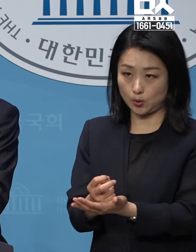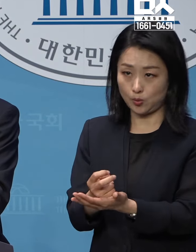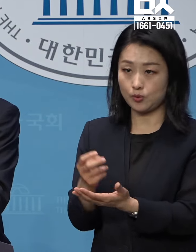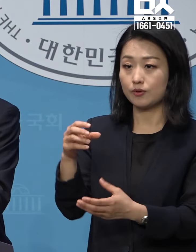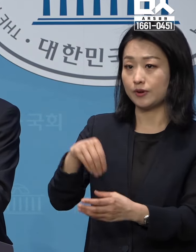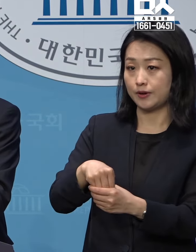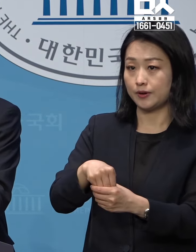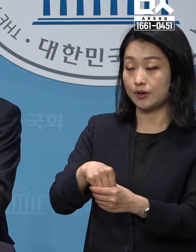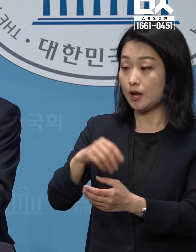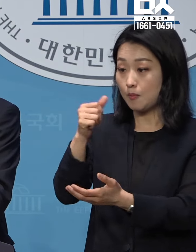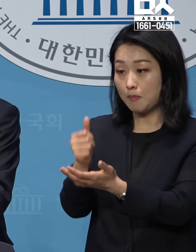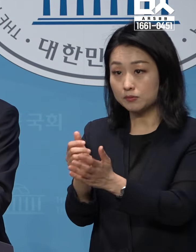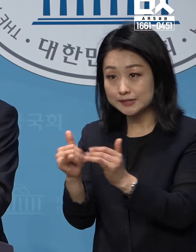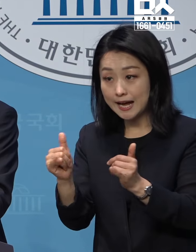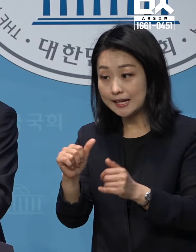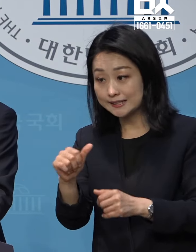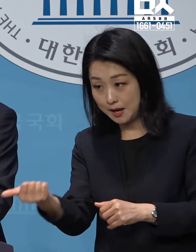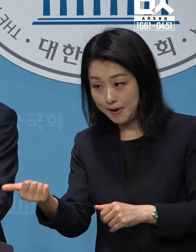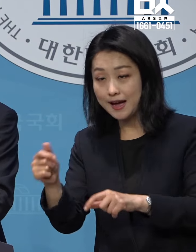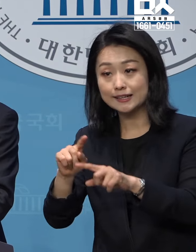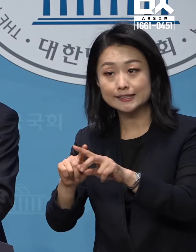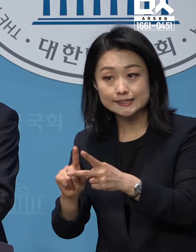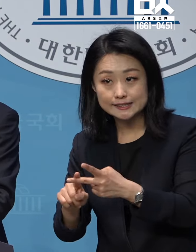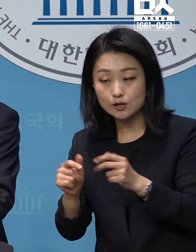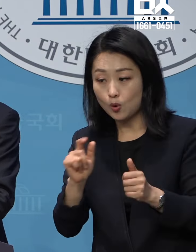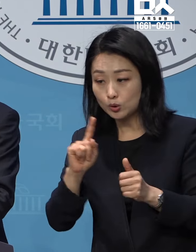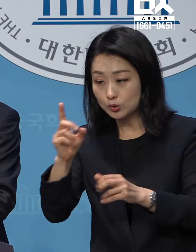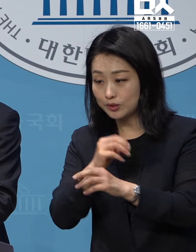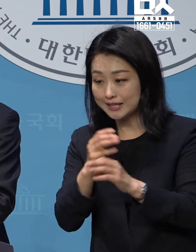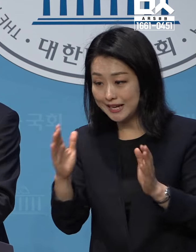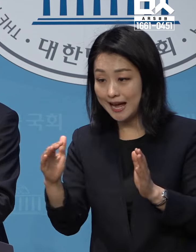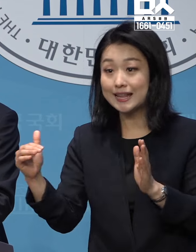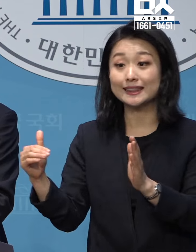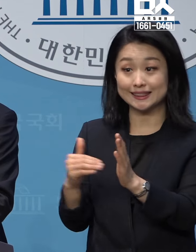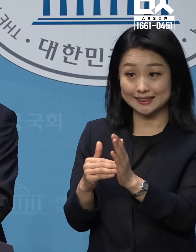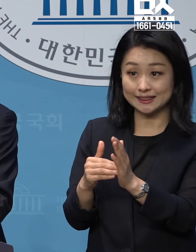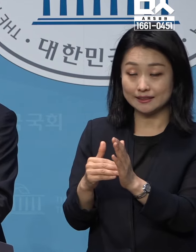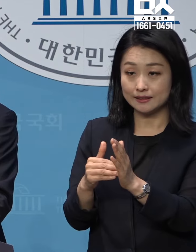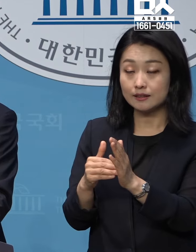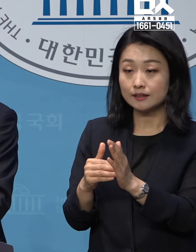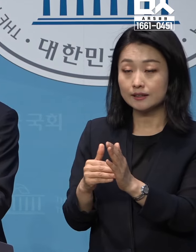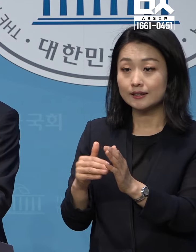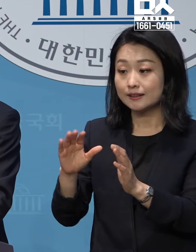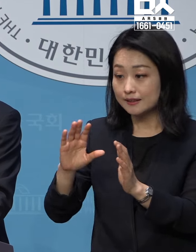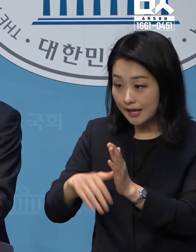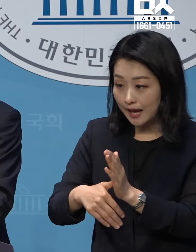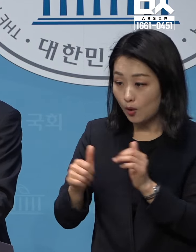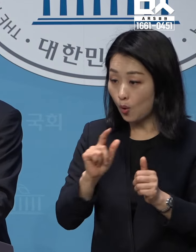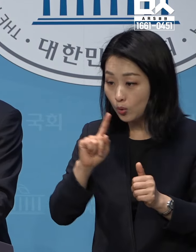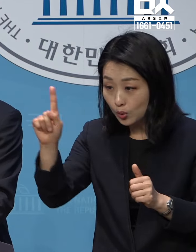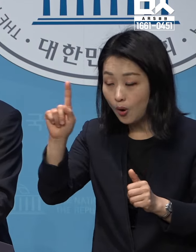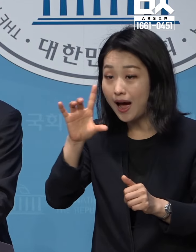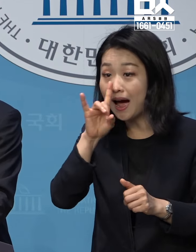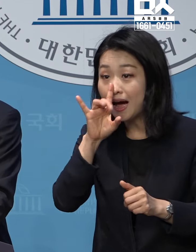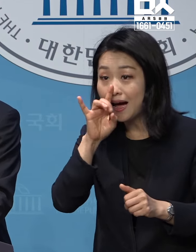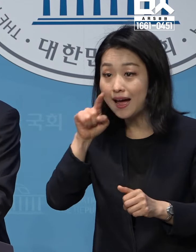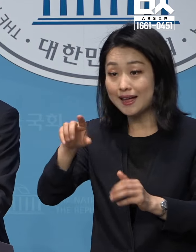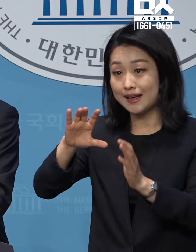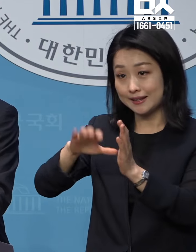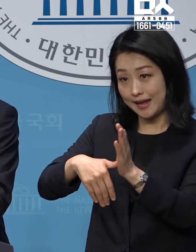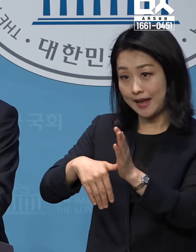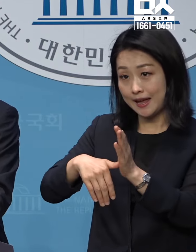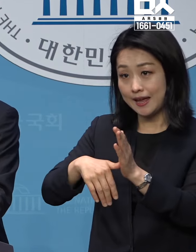있습니다. 범죄자가 사망하거나 공소시효가 만료되는 등의 사유로 공소 제기를 못한